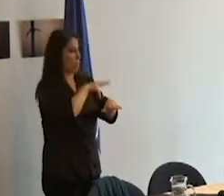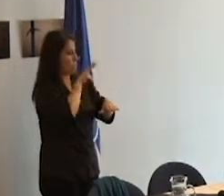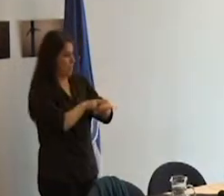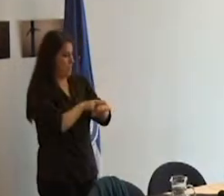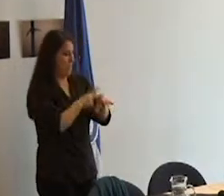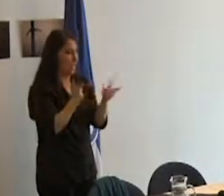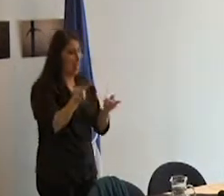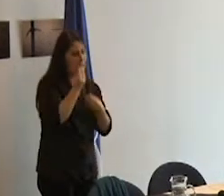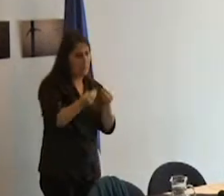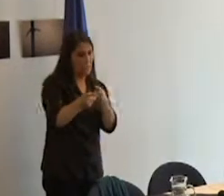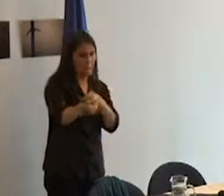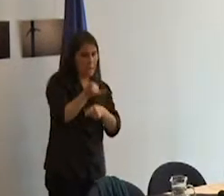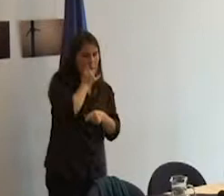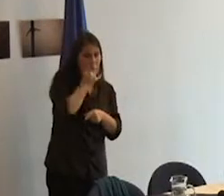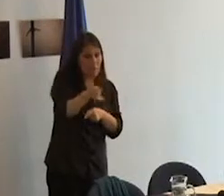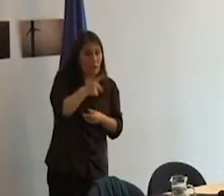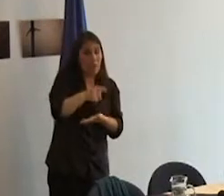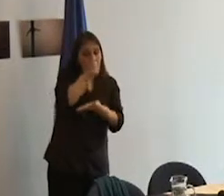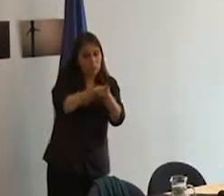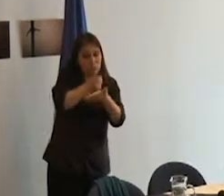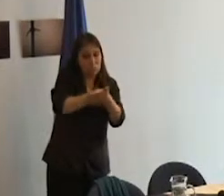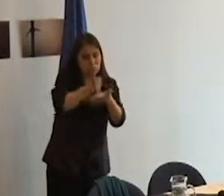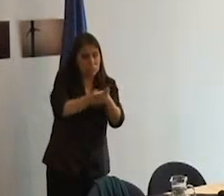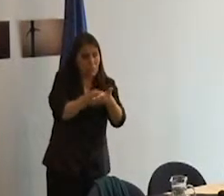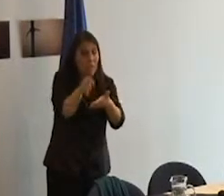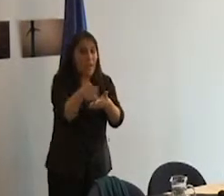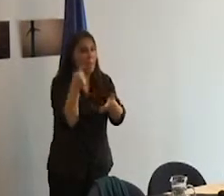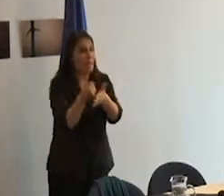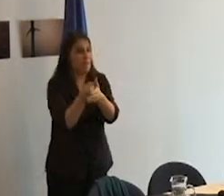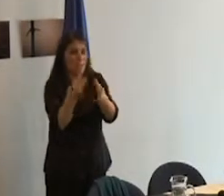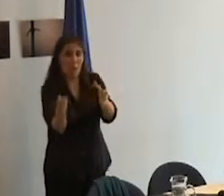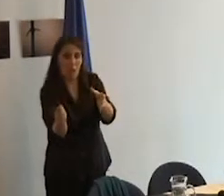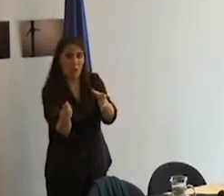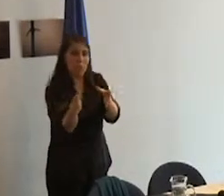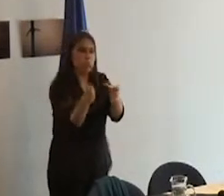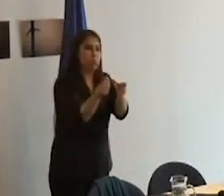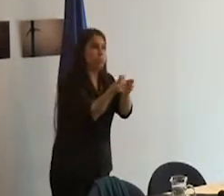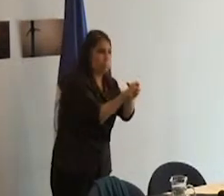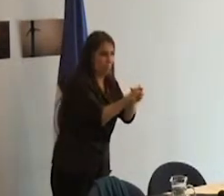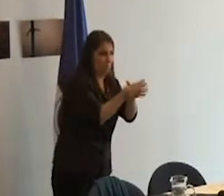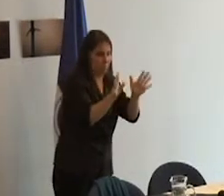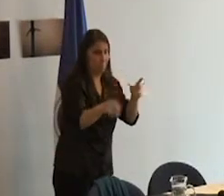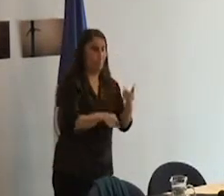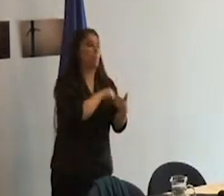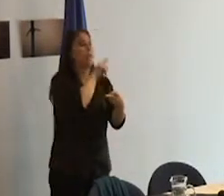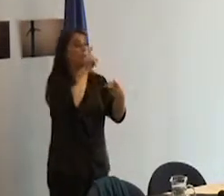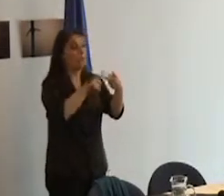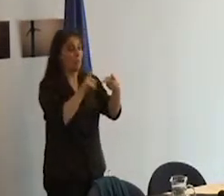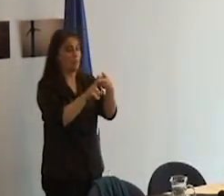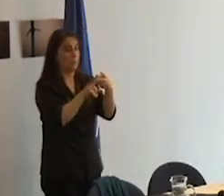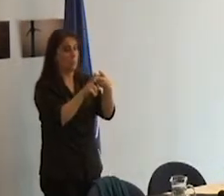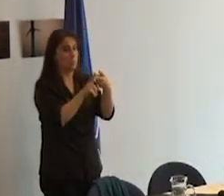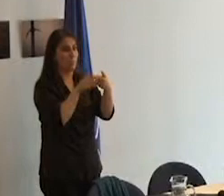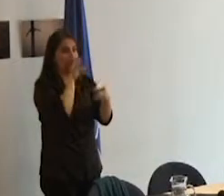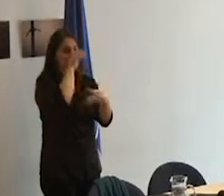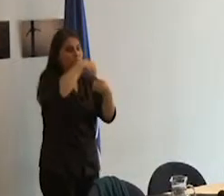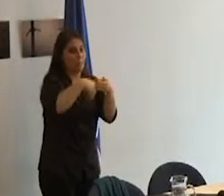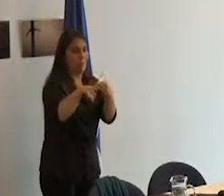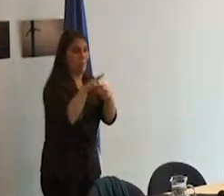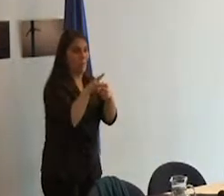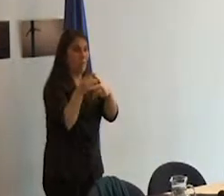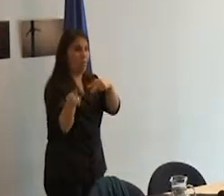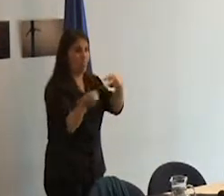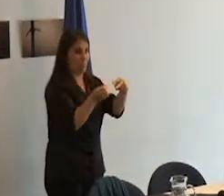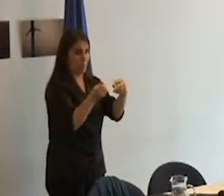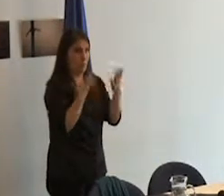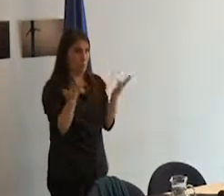normalidad-anormalidad corregir y tratar de incorporar al sujeto. La segunda, la intervención educativa alrededor del trabajo